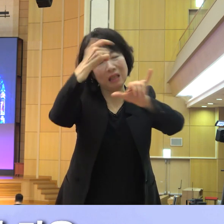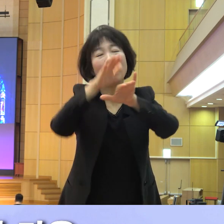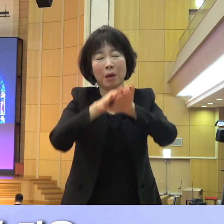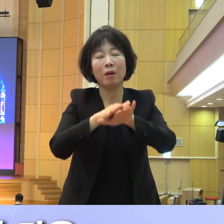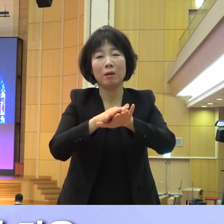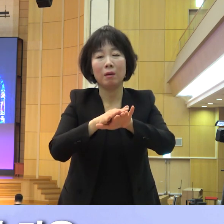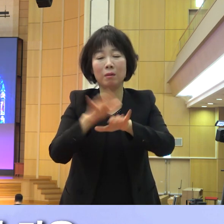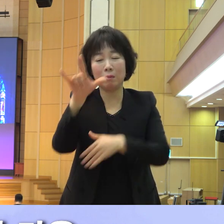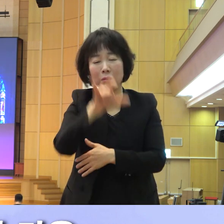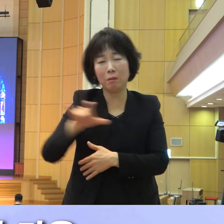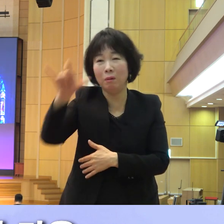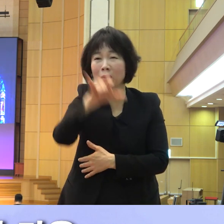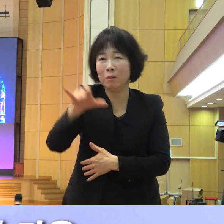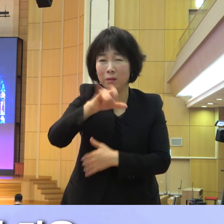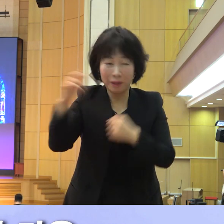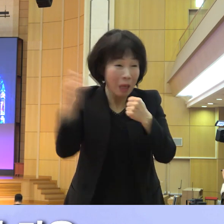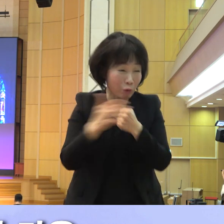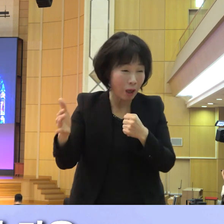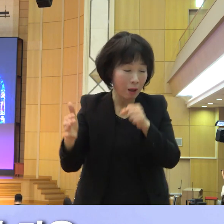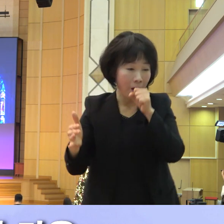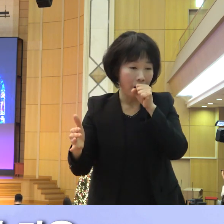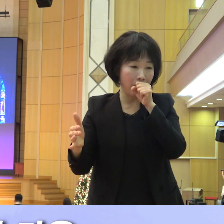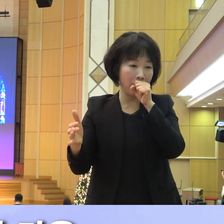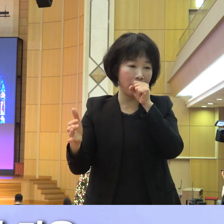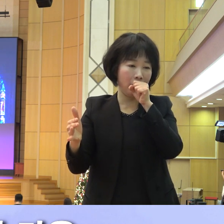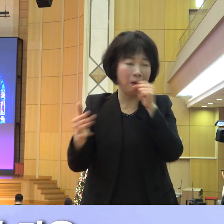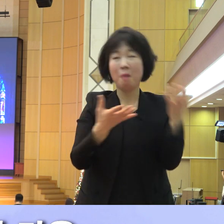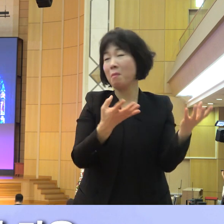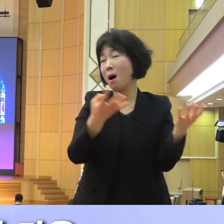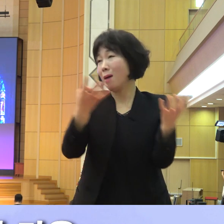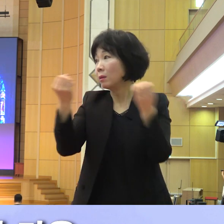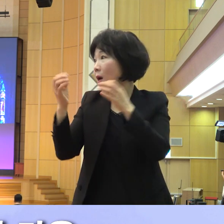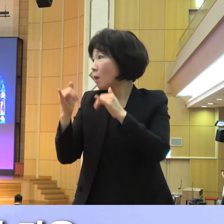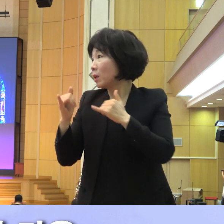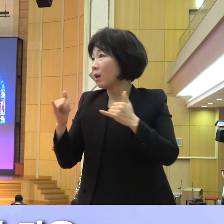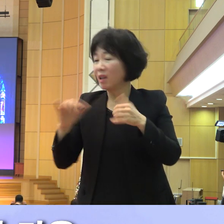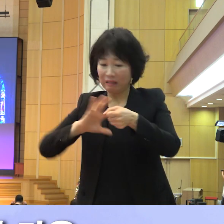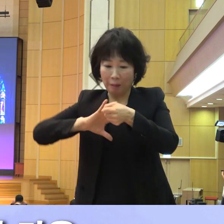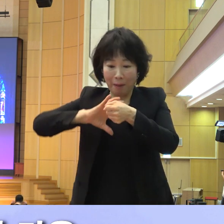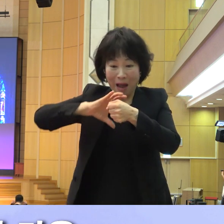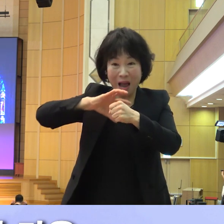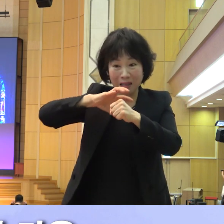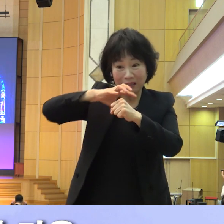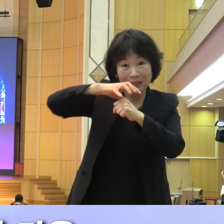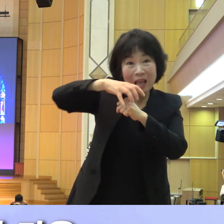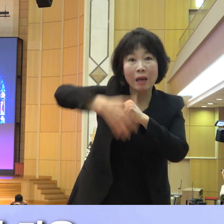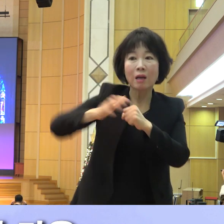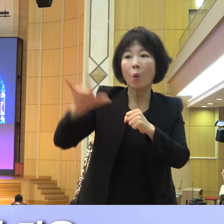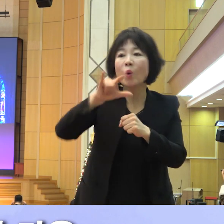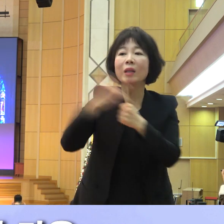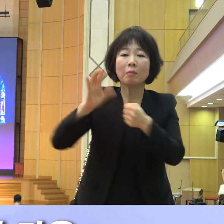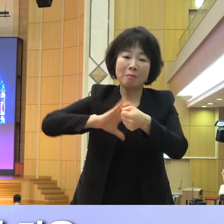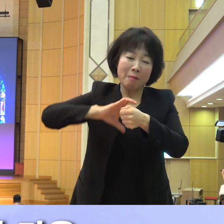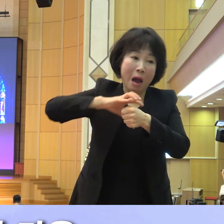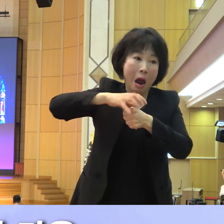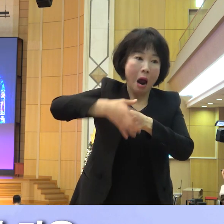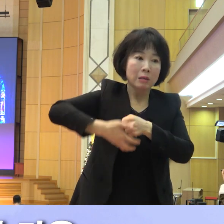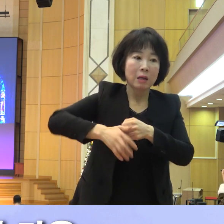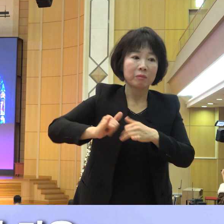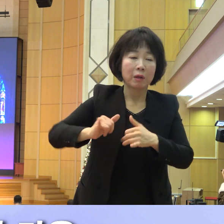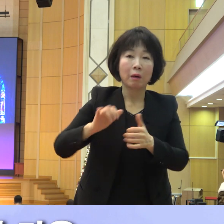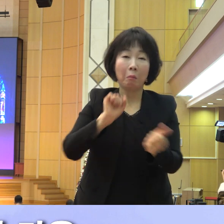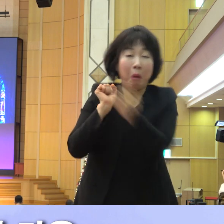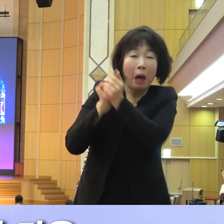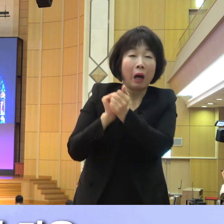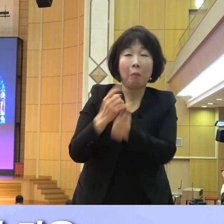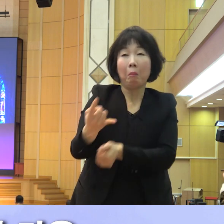그리고 코로나로 인해서 얼마나 많은 사람들이 세계적으로 목숨을 잃고